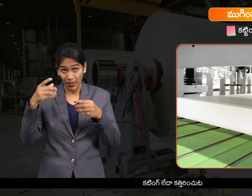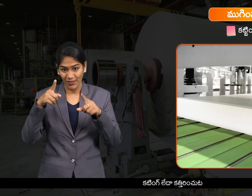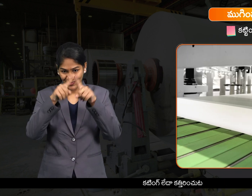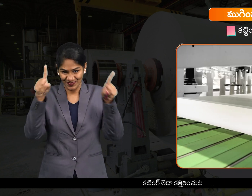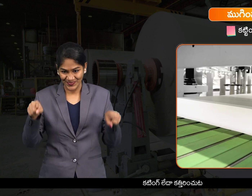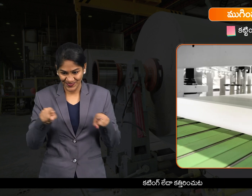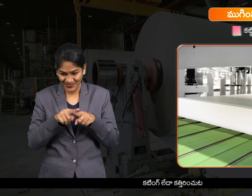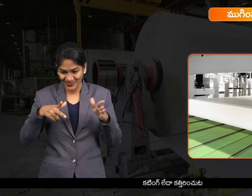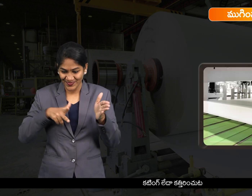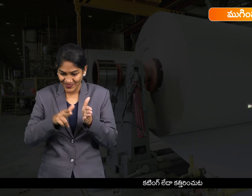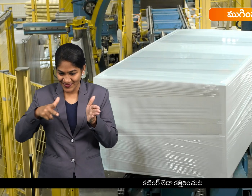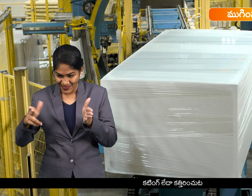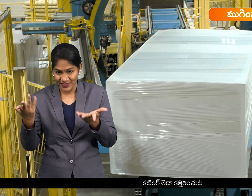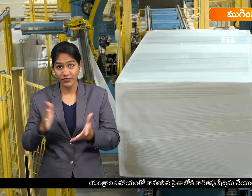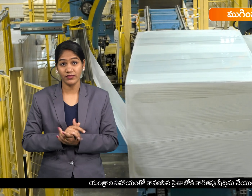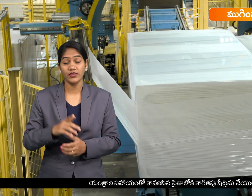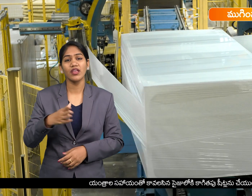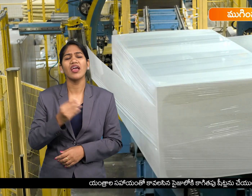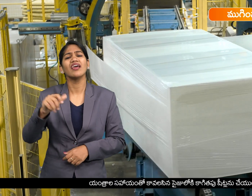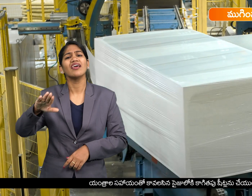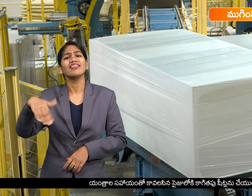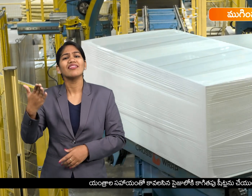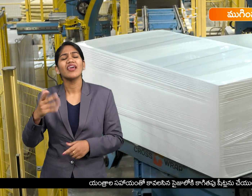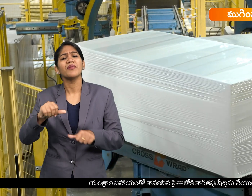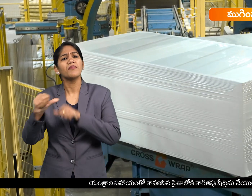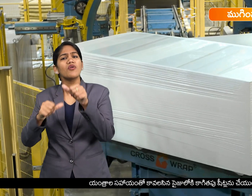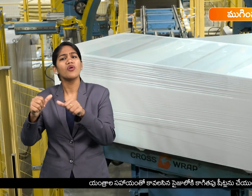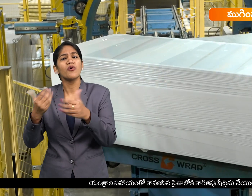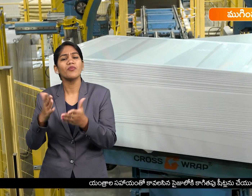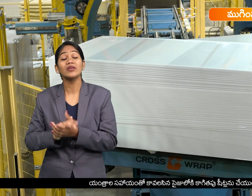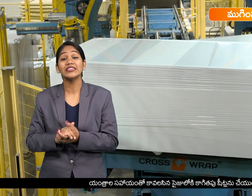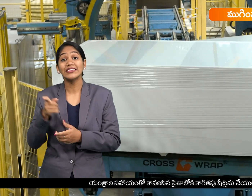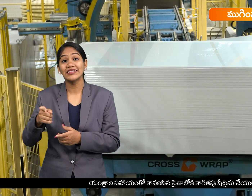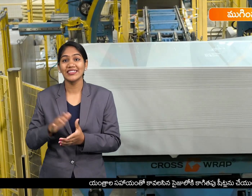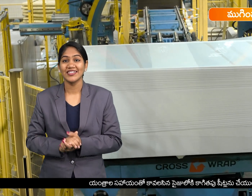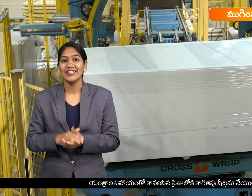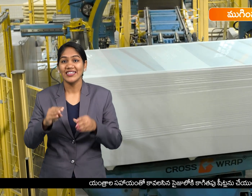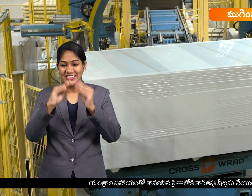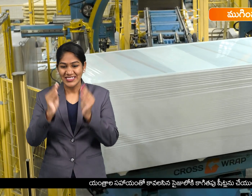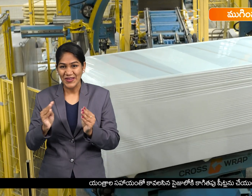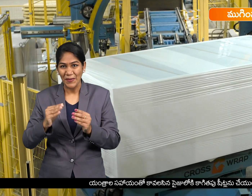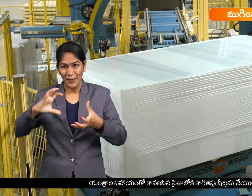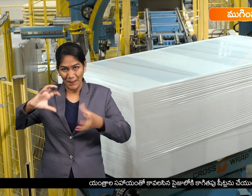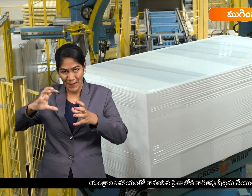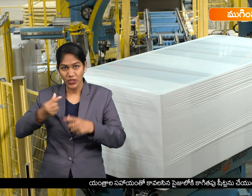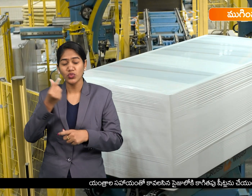కటింగ్ లేదా కత్తిరించుట, యంత్రాల సహాయంతో కావలసిన సైజులోకి కాగితపు షీట్లను చేయుట.